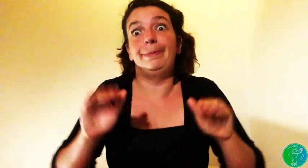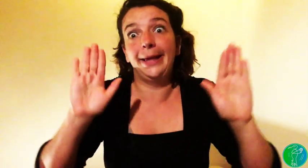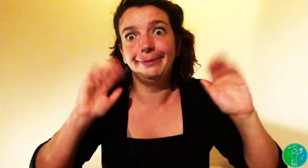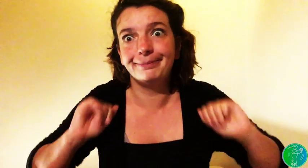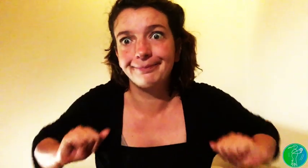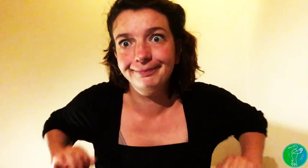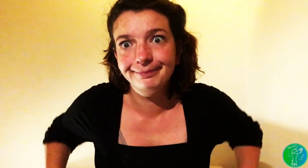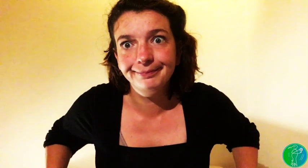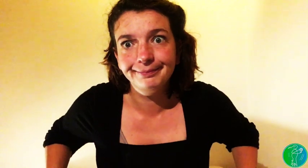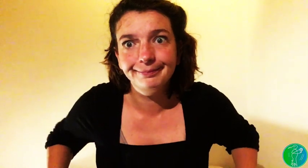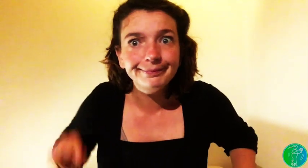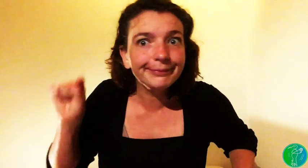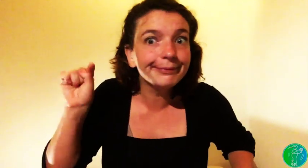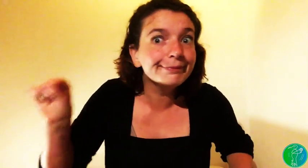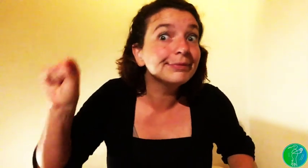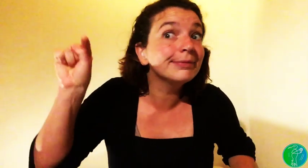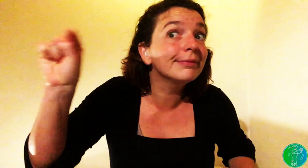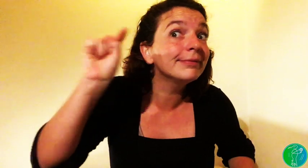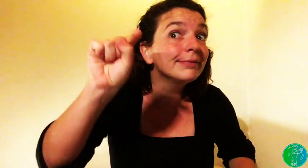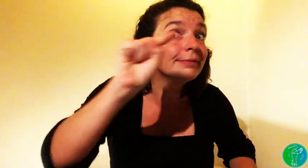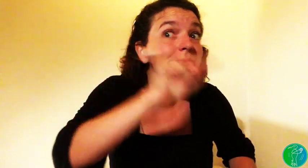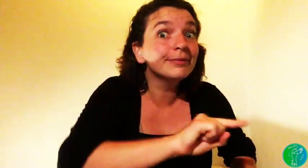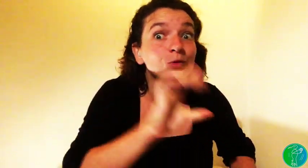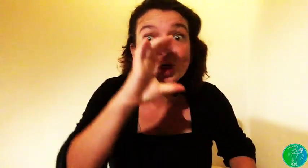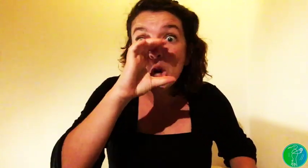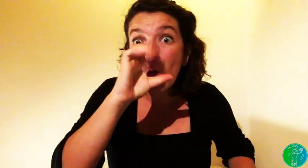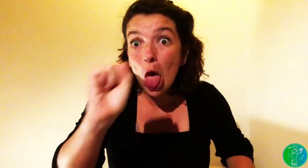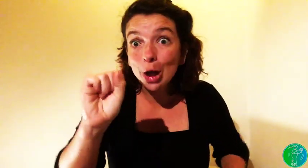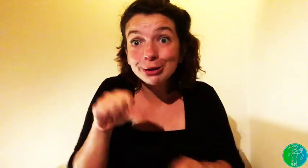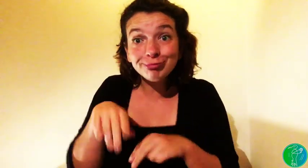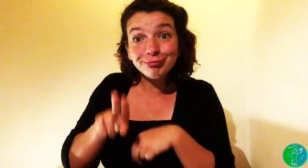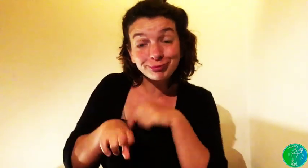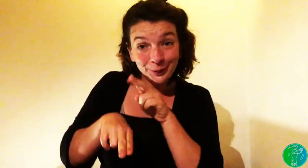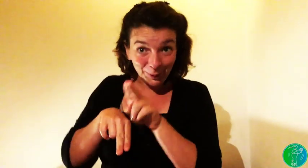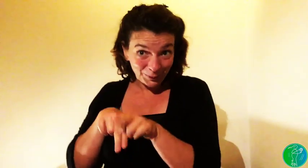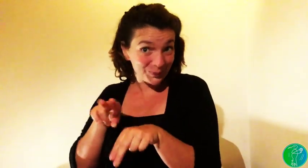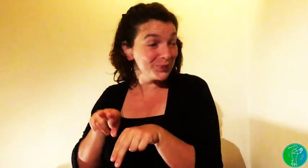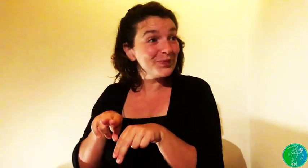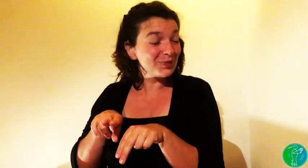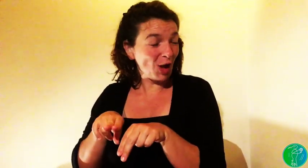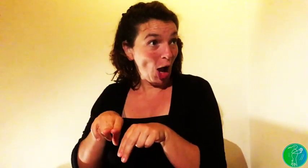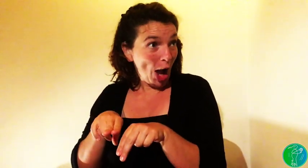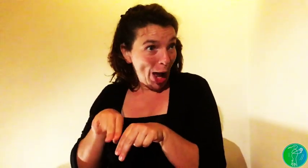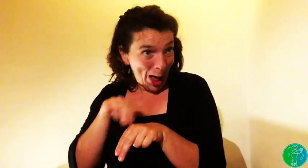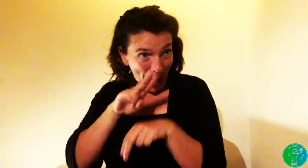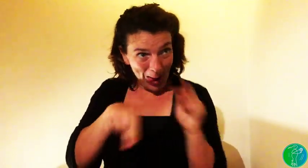Mais c'était aussi l'avis de toutes les louves des environs.